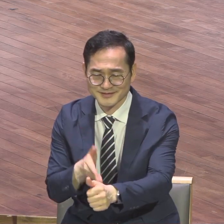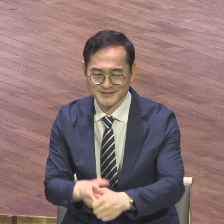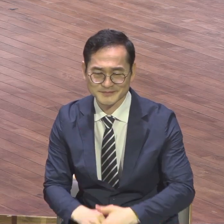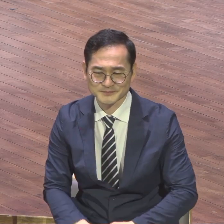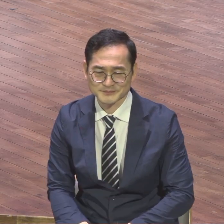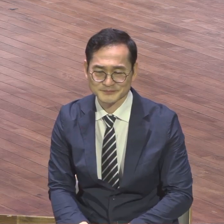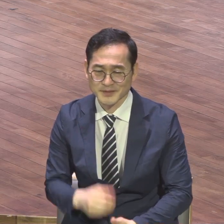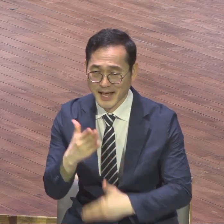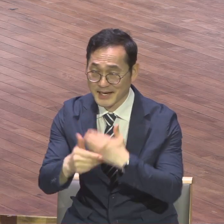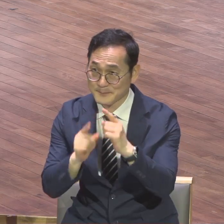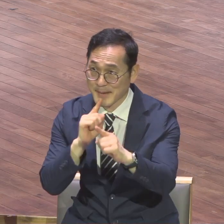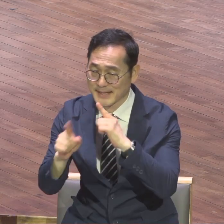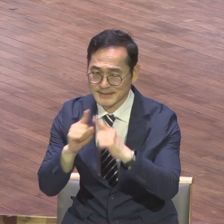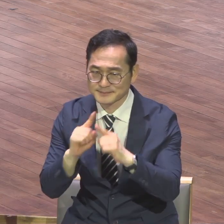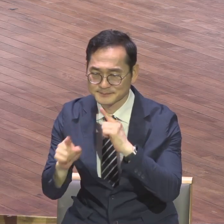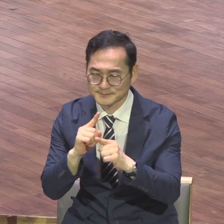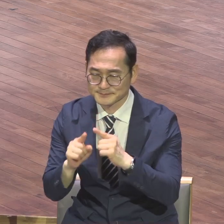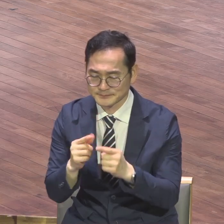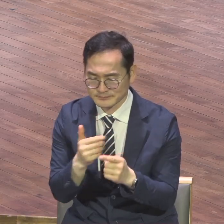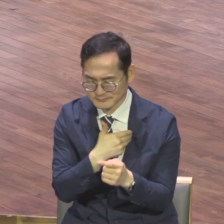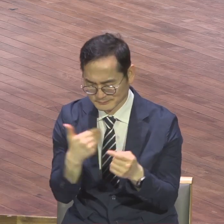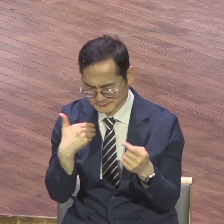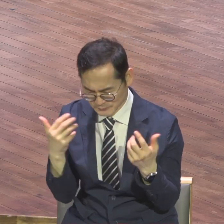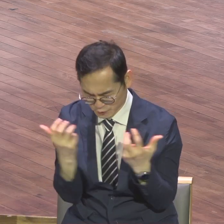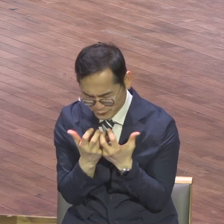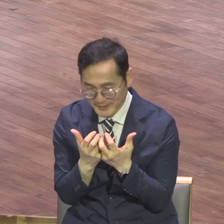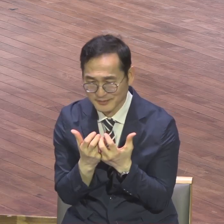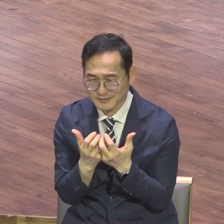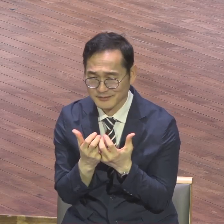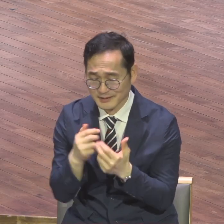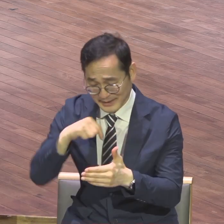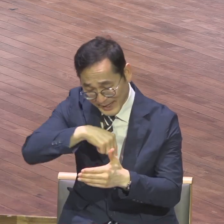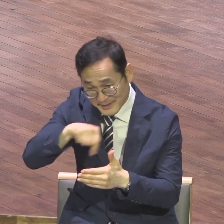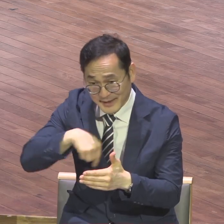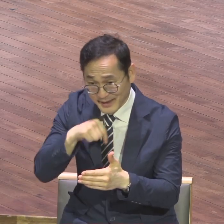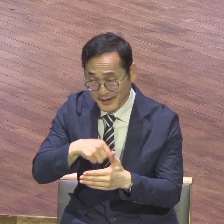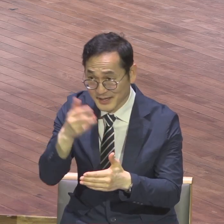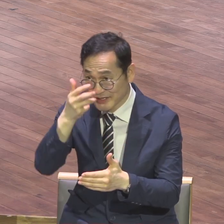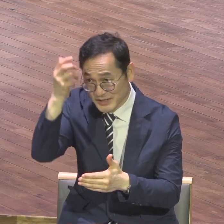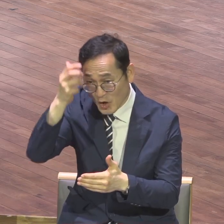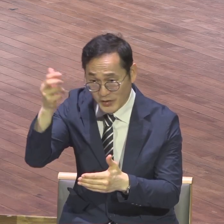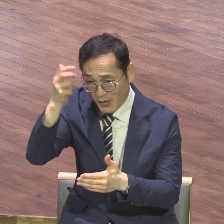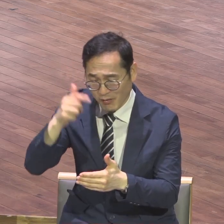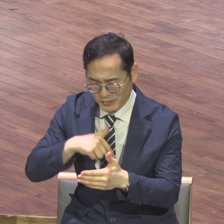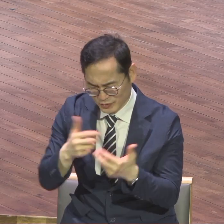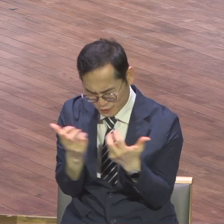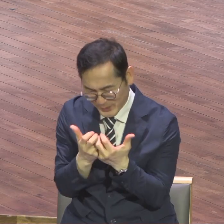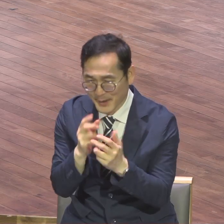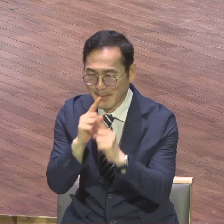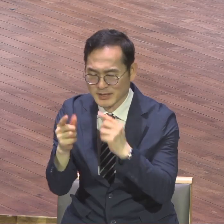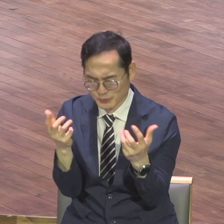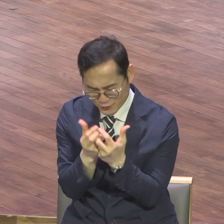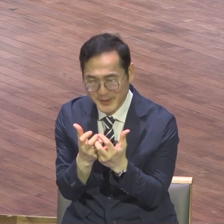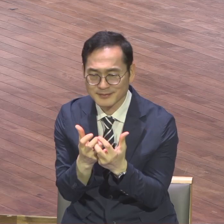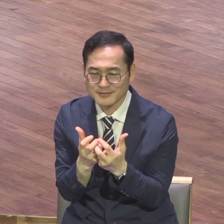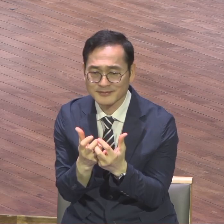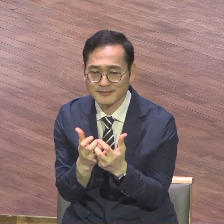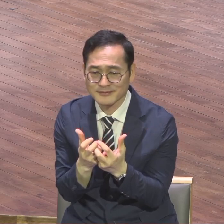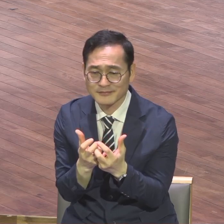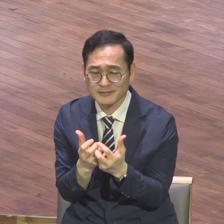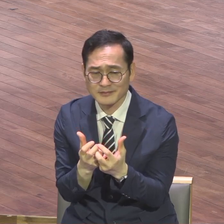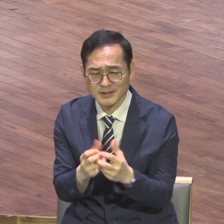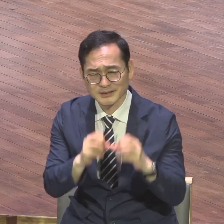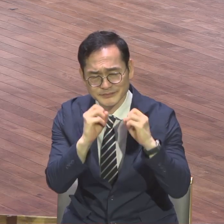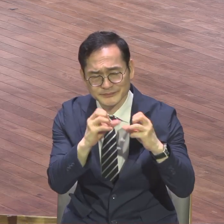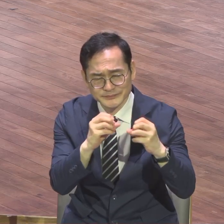점점 쌓여지길 바랍니다. 왕성하여 강단과 입사되는 언약적 삶을 통해서 허드한 제사장의